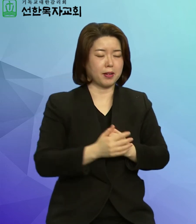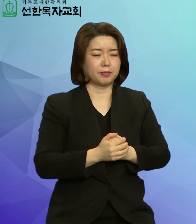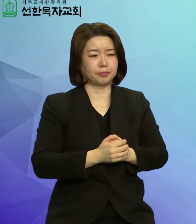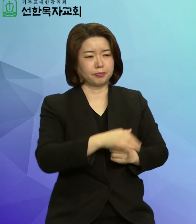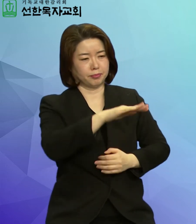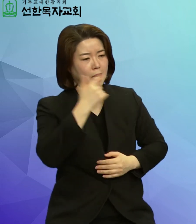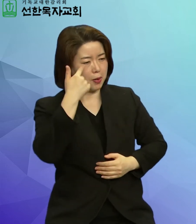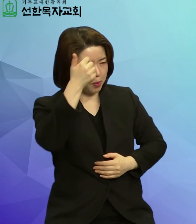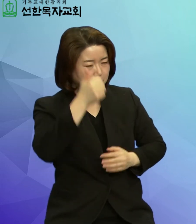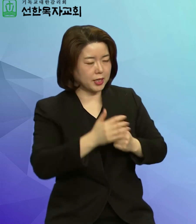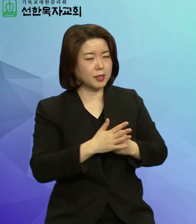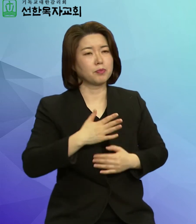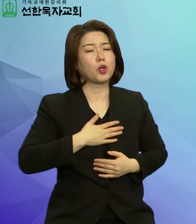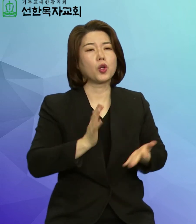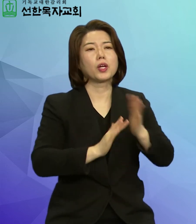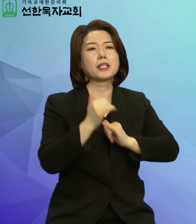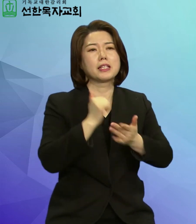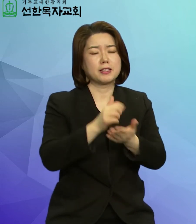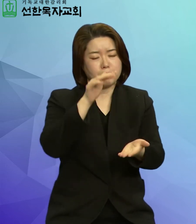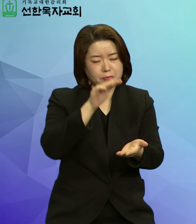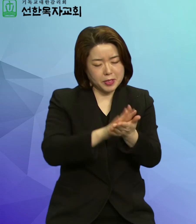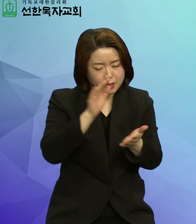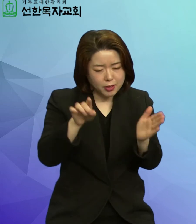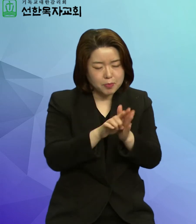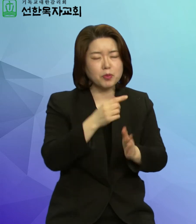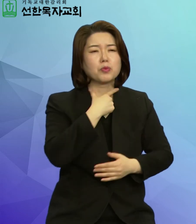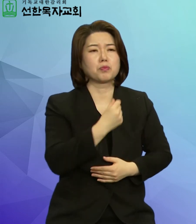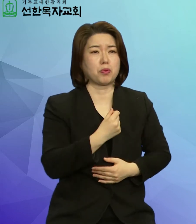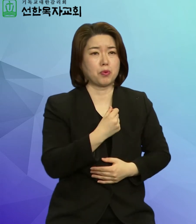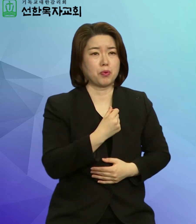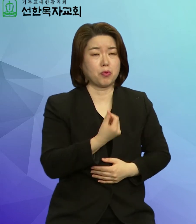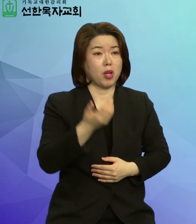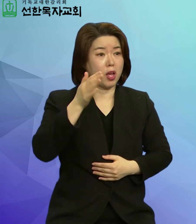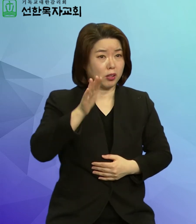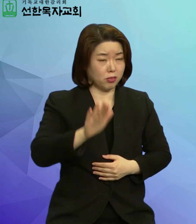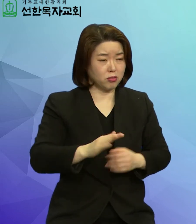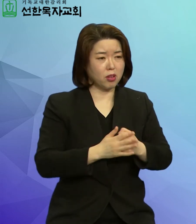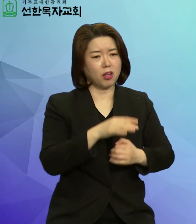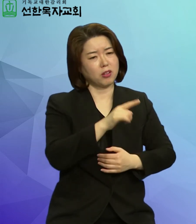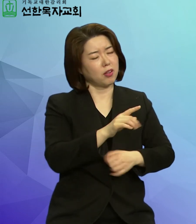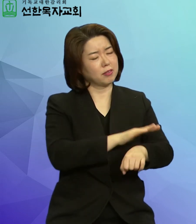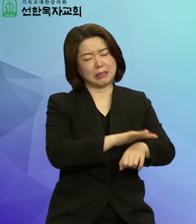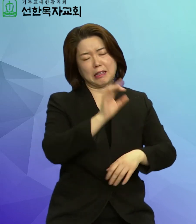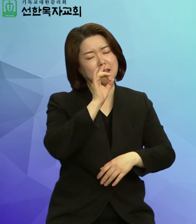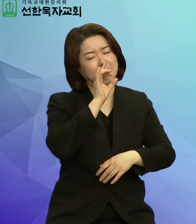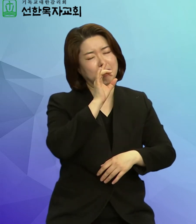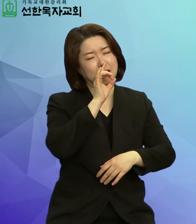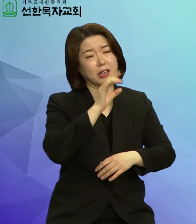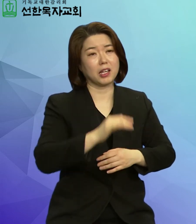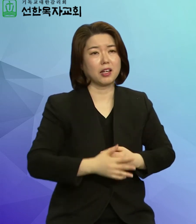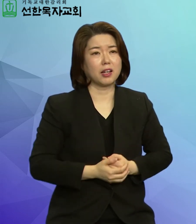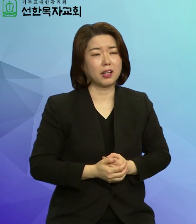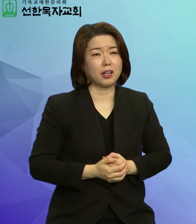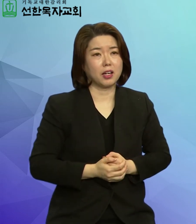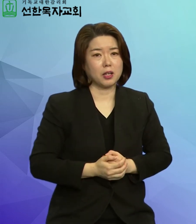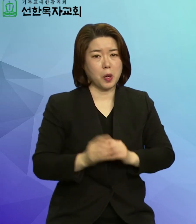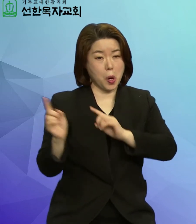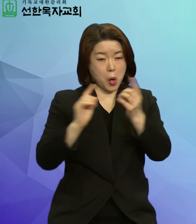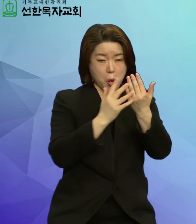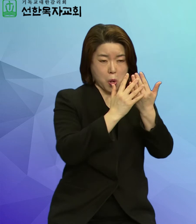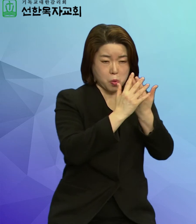했습니다. 목사님, 저는 예수님을 뜨겁게 믿고 싶습니다. 그런데 이것이 잘 되지